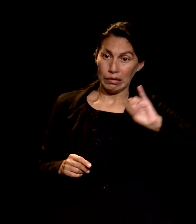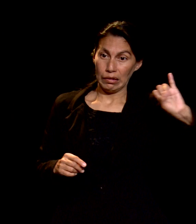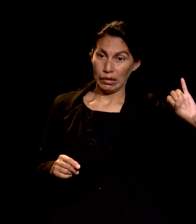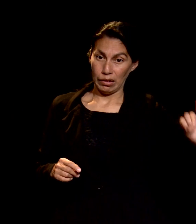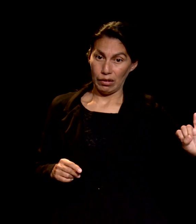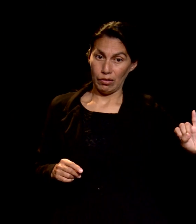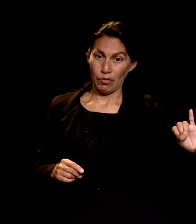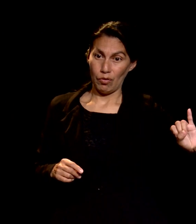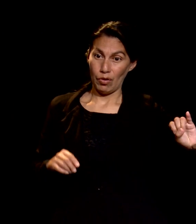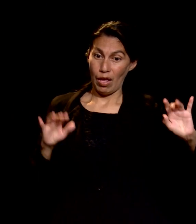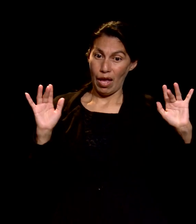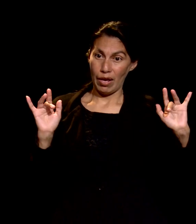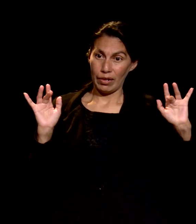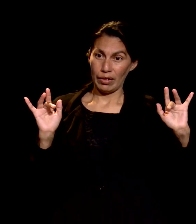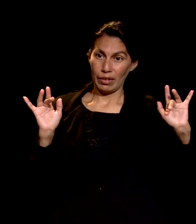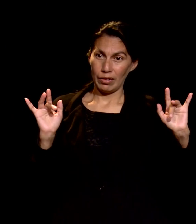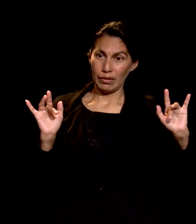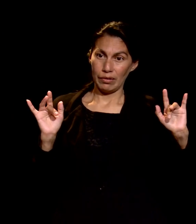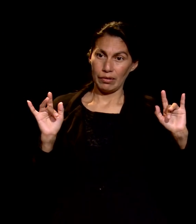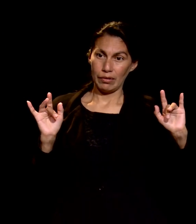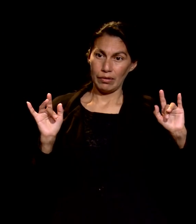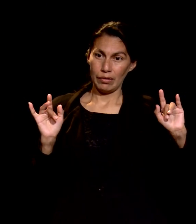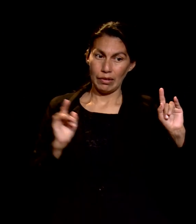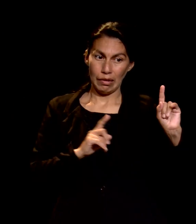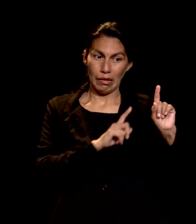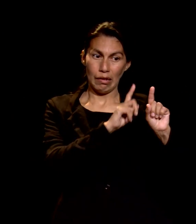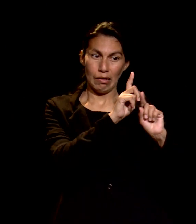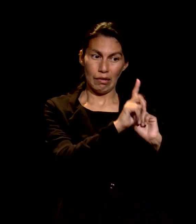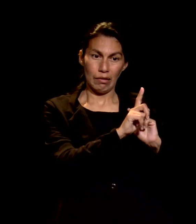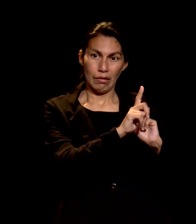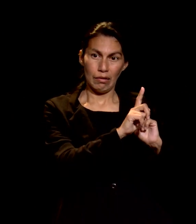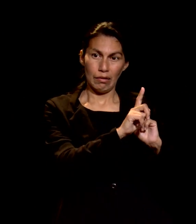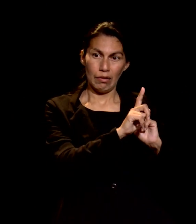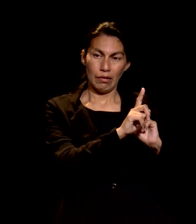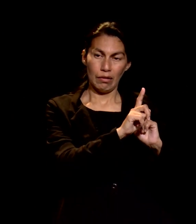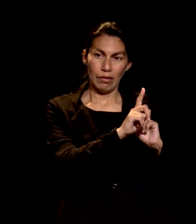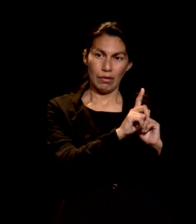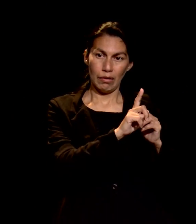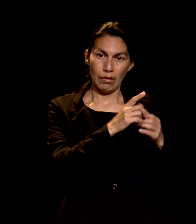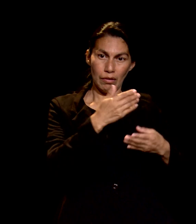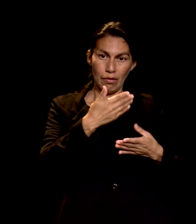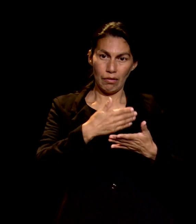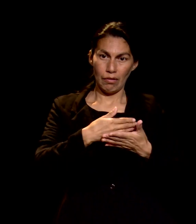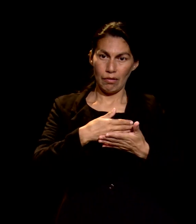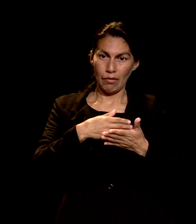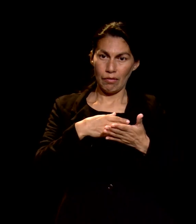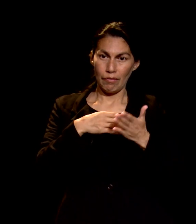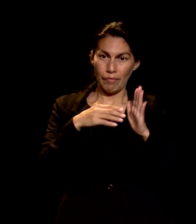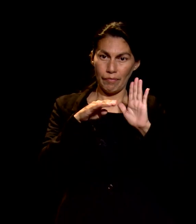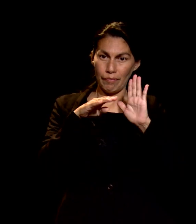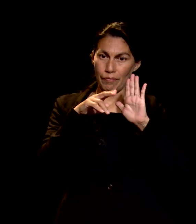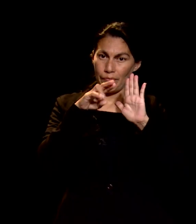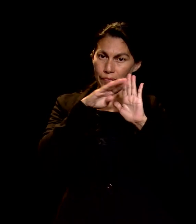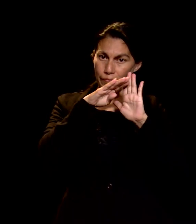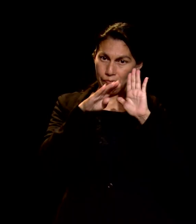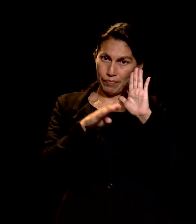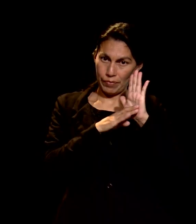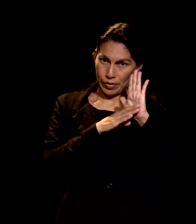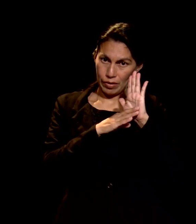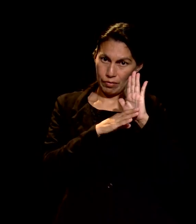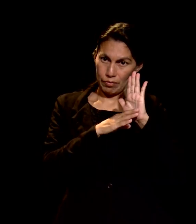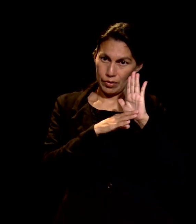ángel, sí, lo identificó como un ángel, y a su mano derecha era ángel, tenía las dos tablas de la ley, los diez